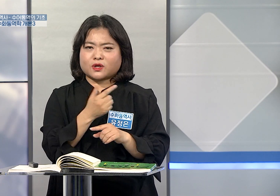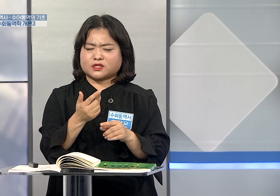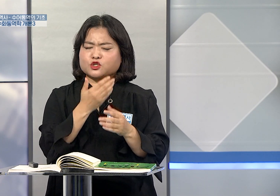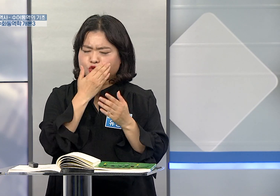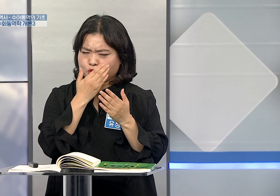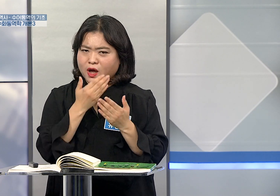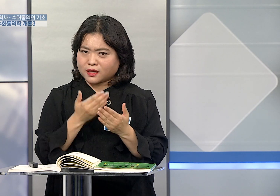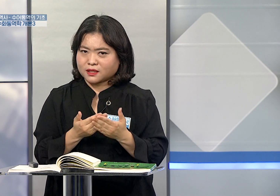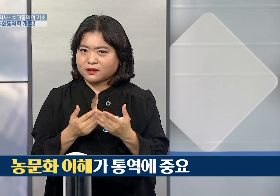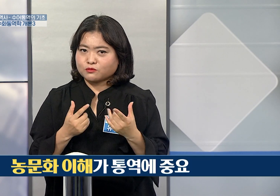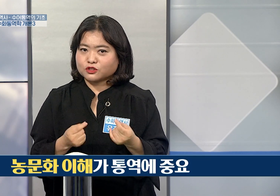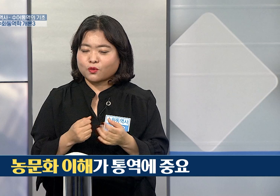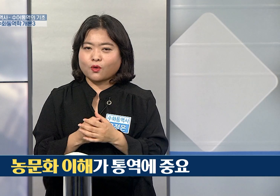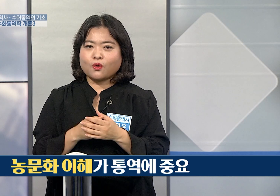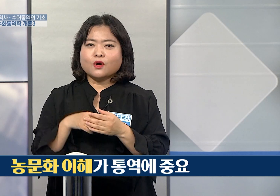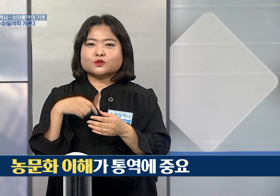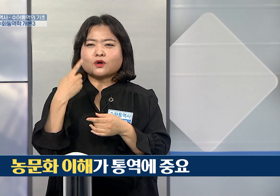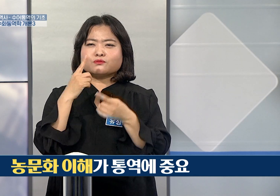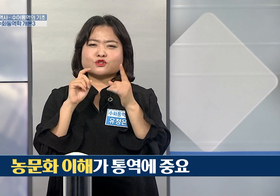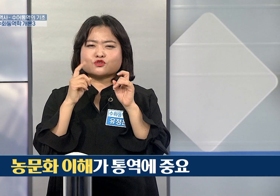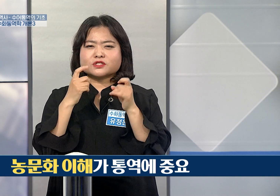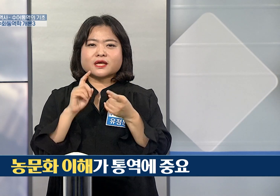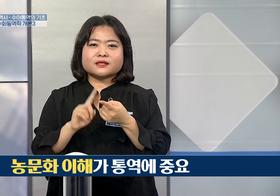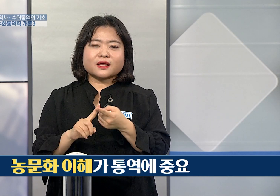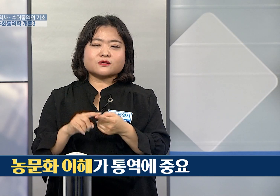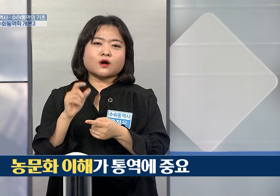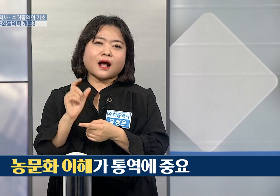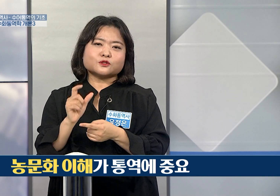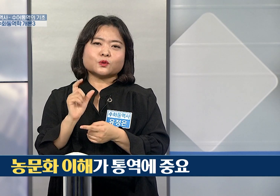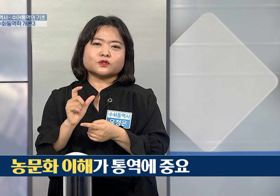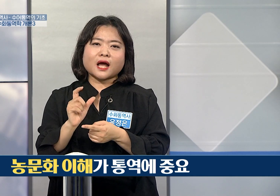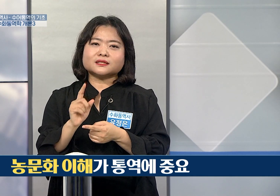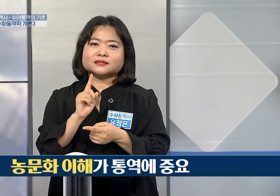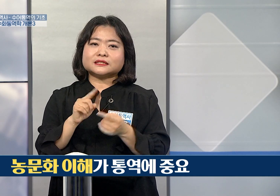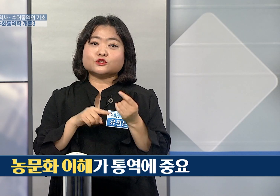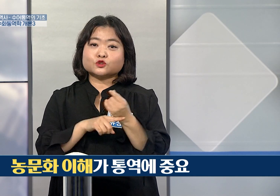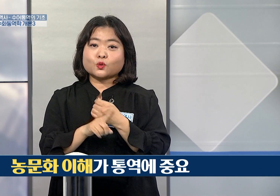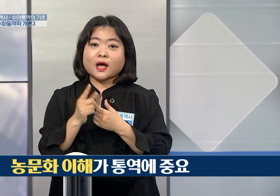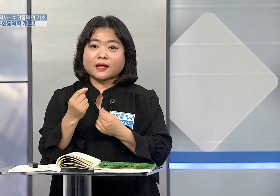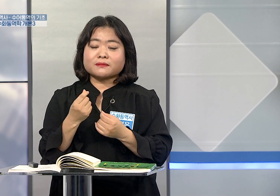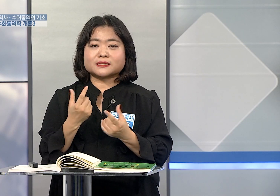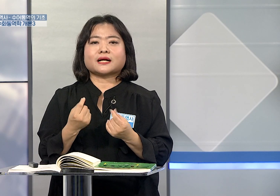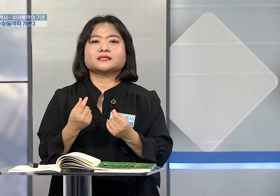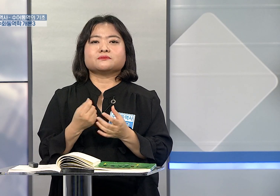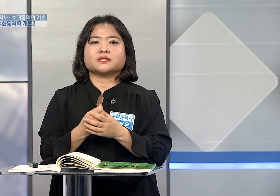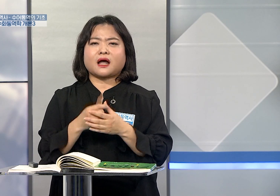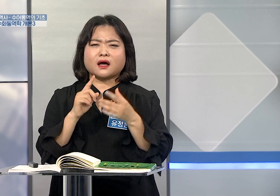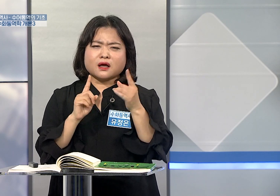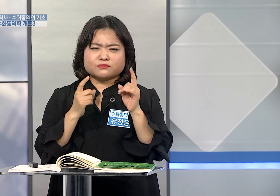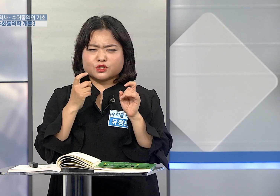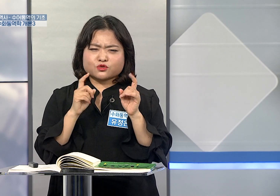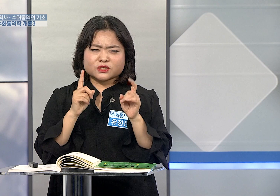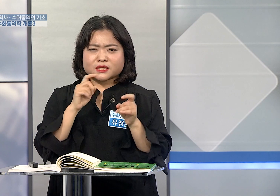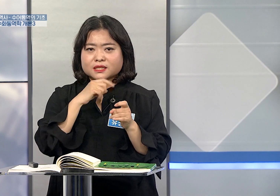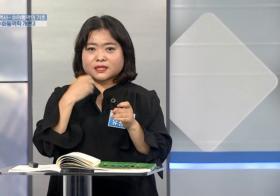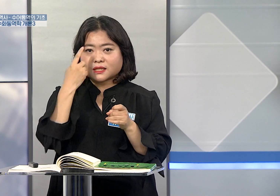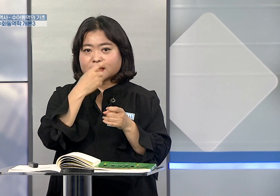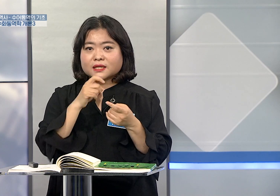굉장히 중요하기 때문이고 또한 비수지에 대해서 강조를 하는 이유 또한 마찬가지입니다.